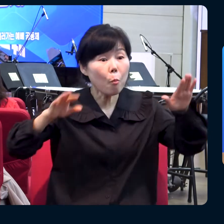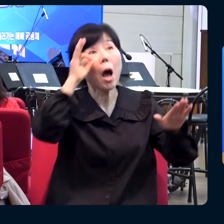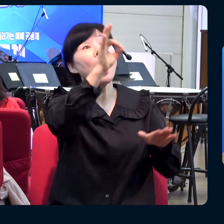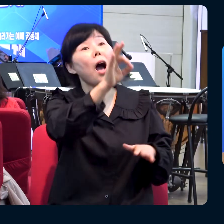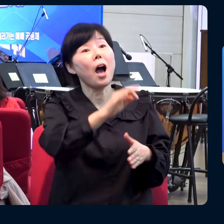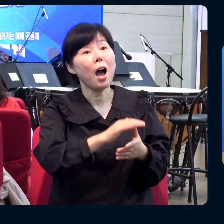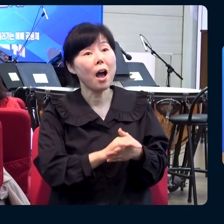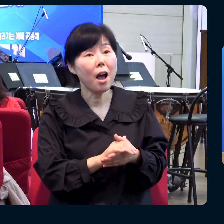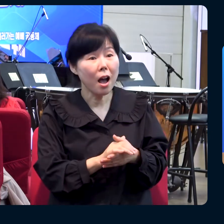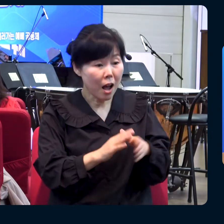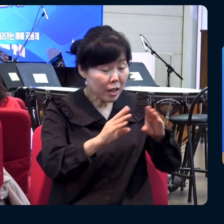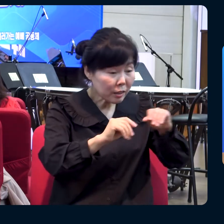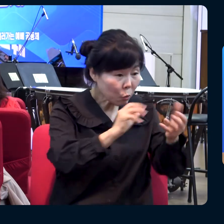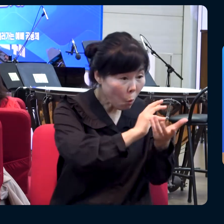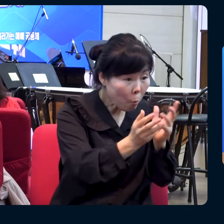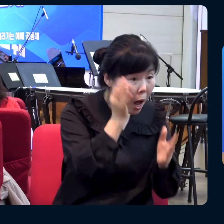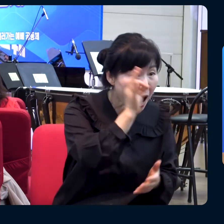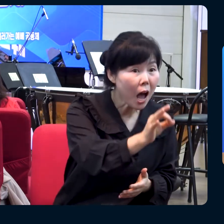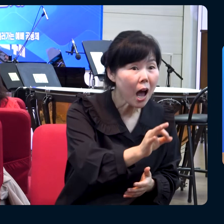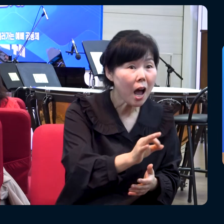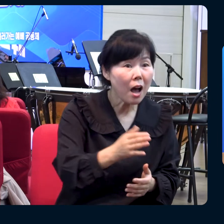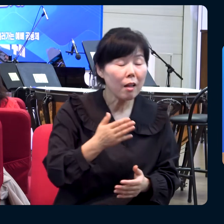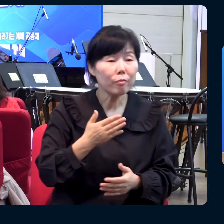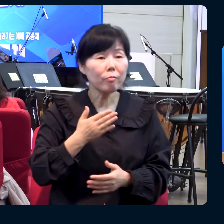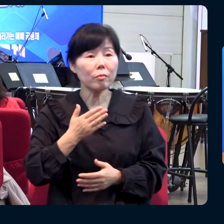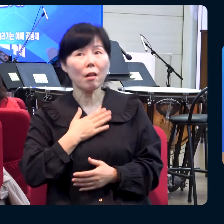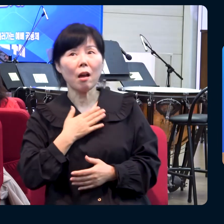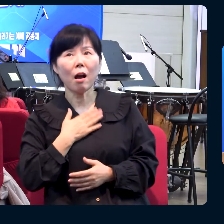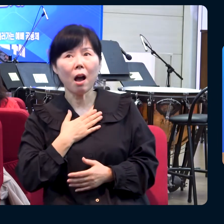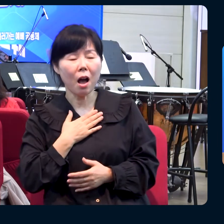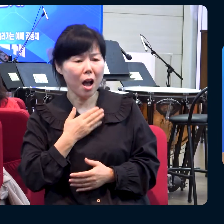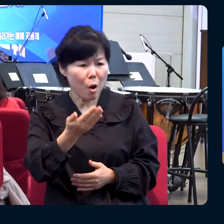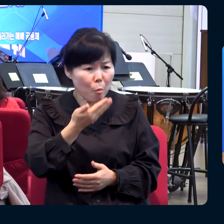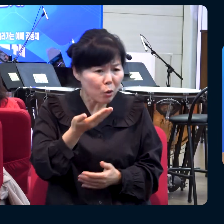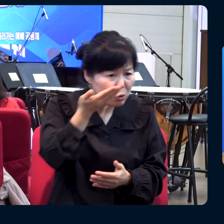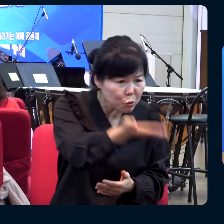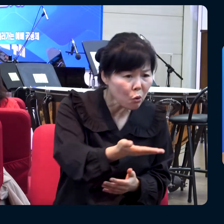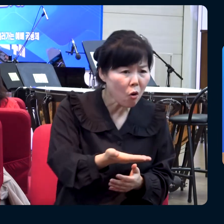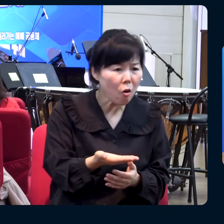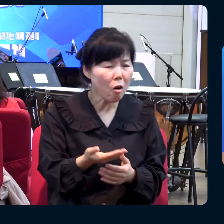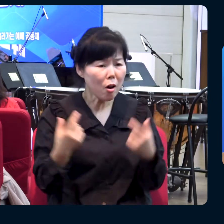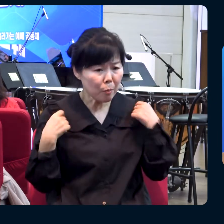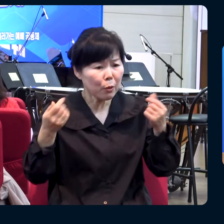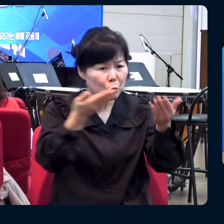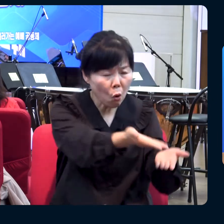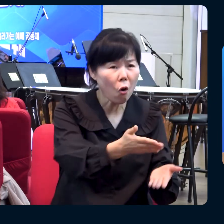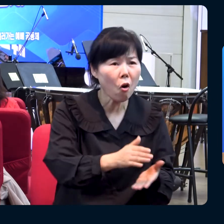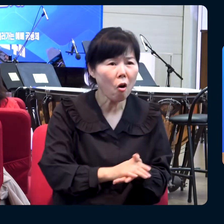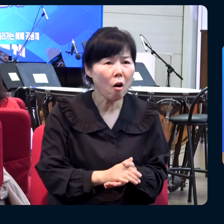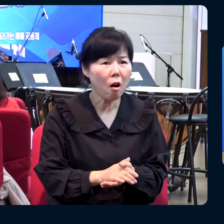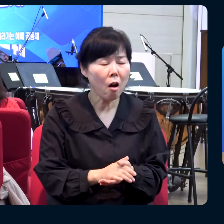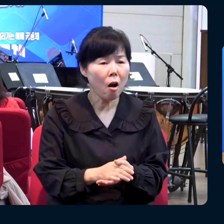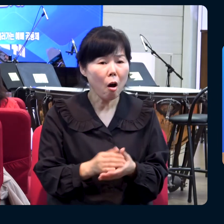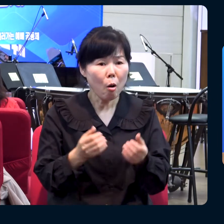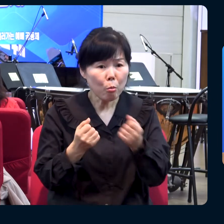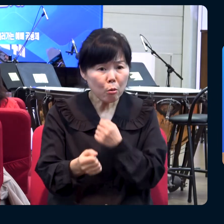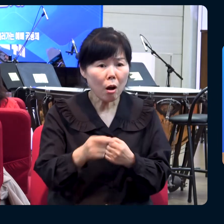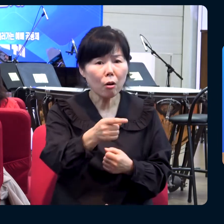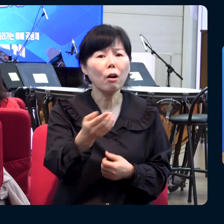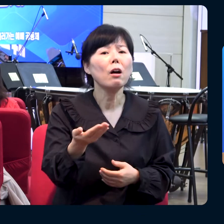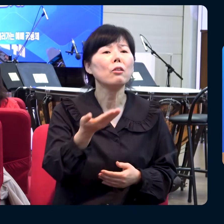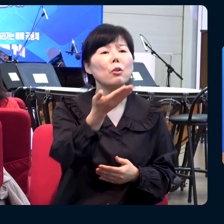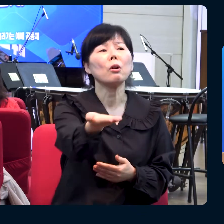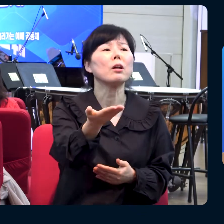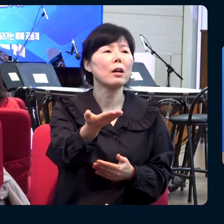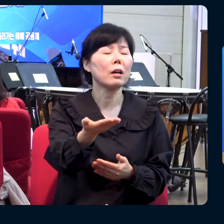공중나는 새를 보라고. 드레핀 백합화를 봐라. 내가 다 입히고 먹이는데 하물며 너희일까 보냐.